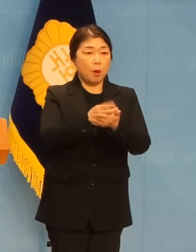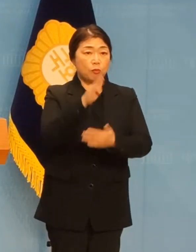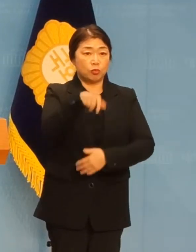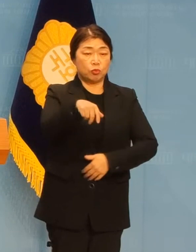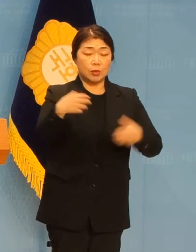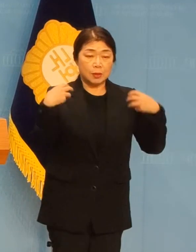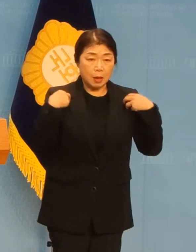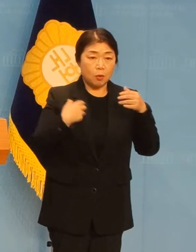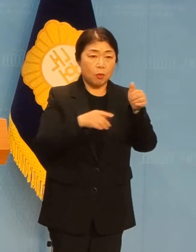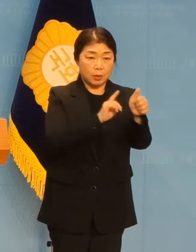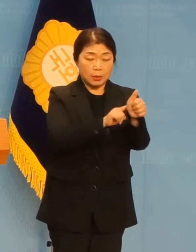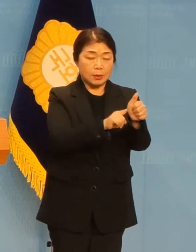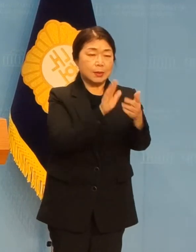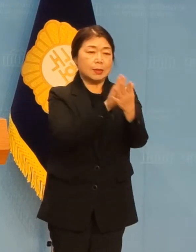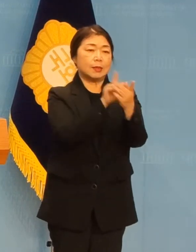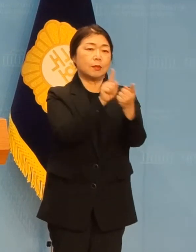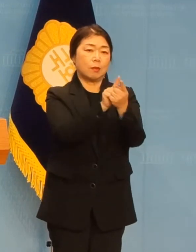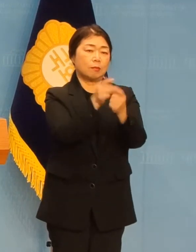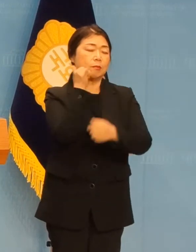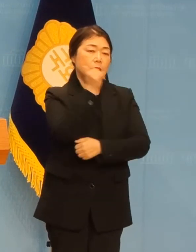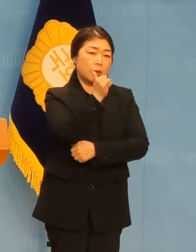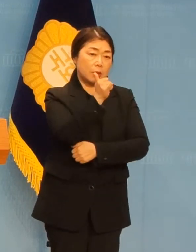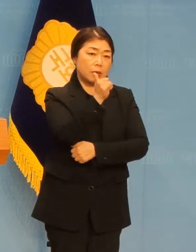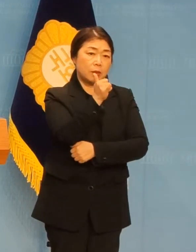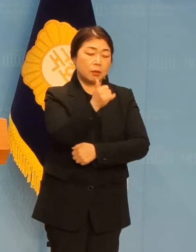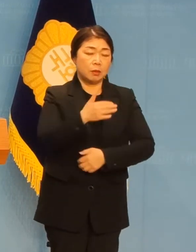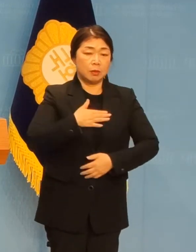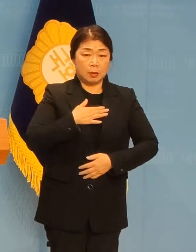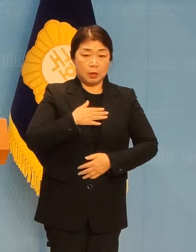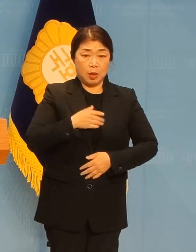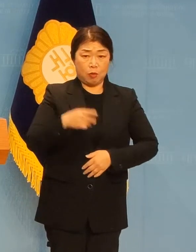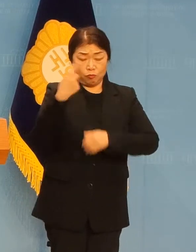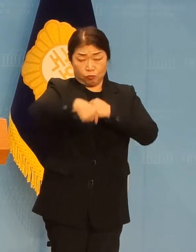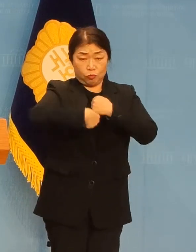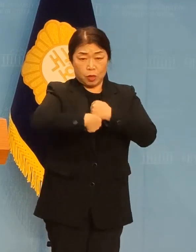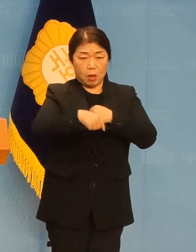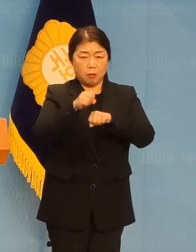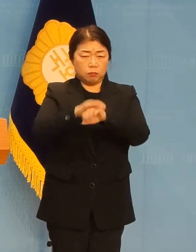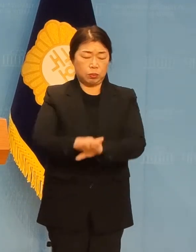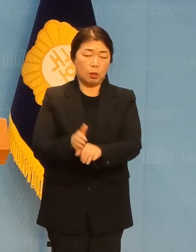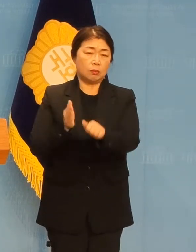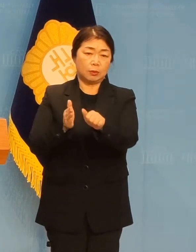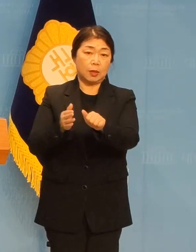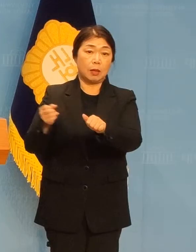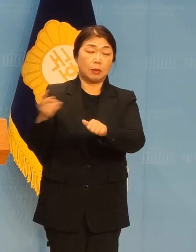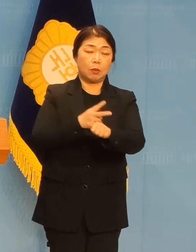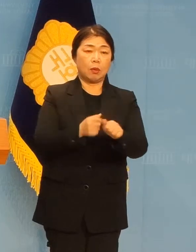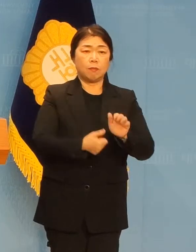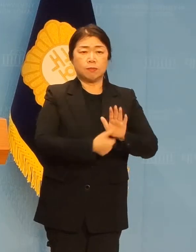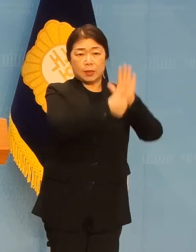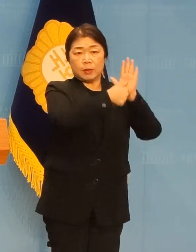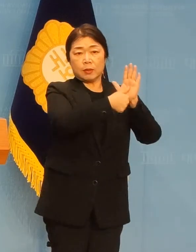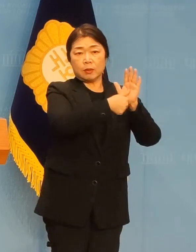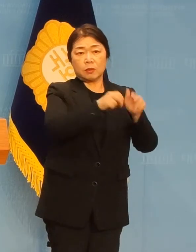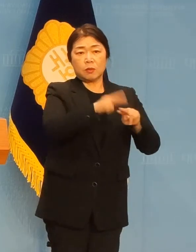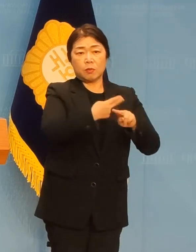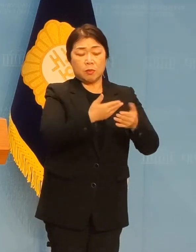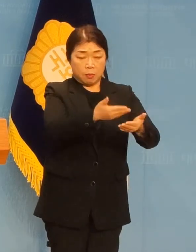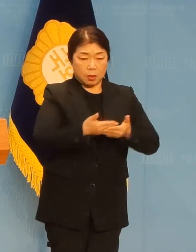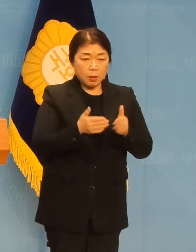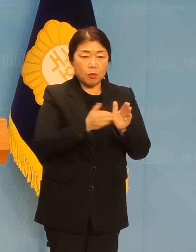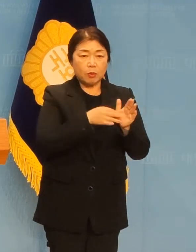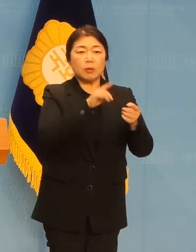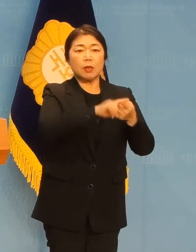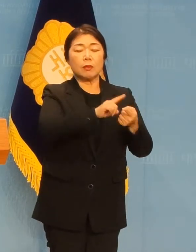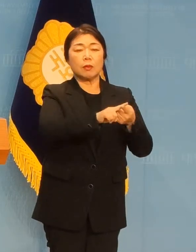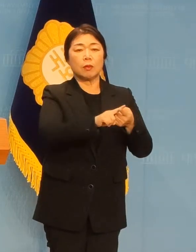장관에게 직접 연락해 자신의 수사 무마를 지시하고 명품을 대가로 공천, 공직,